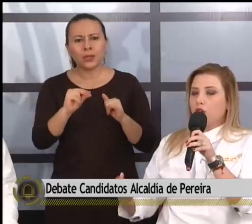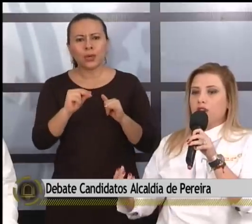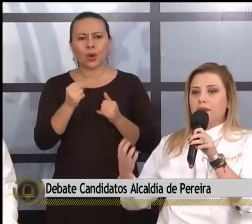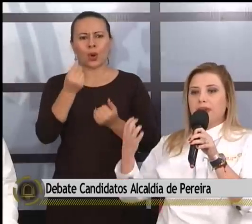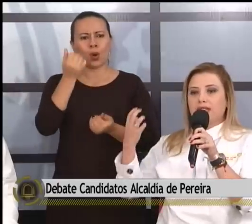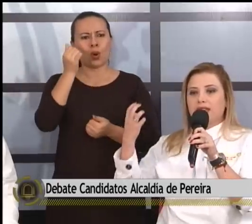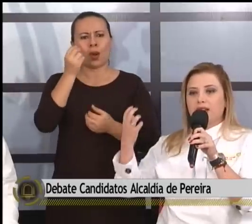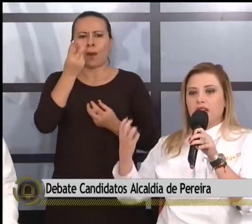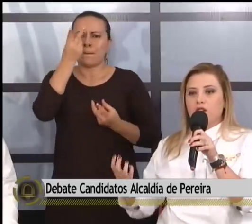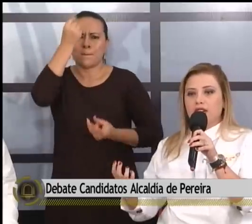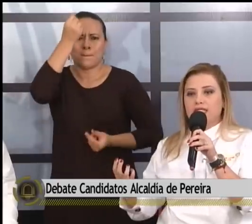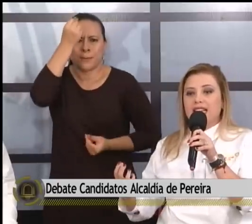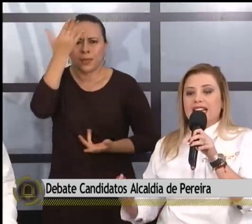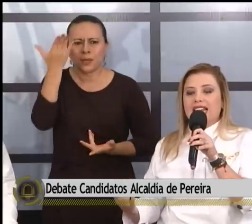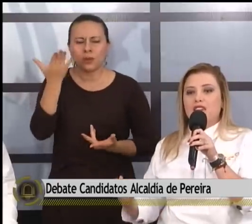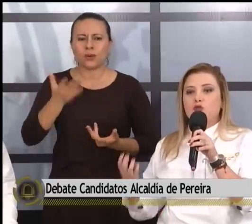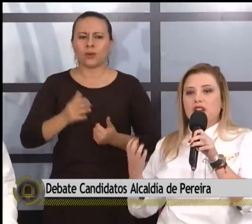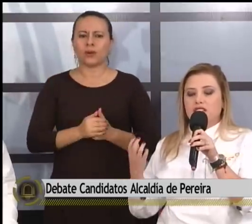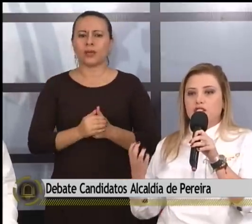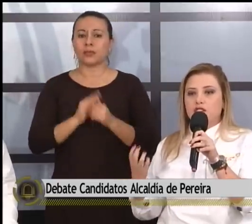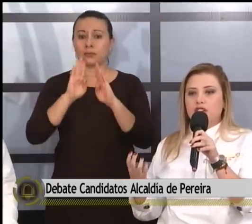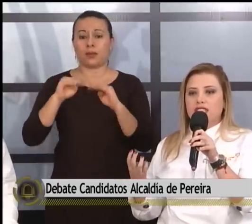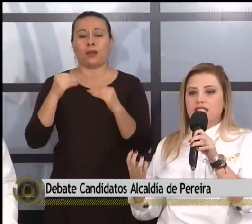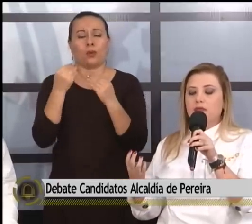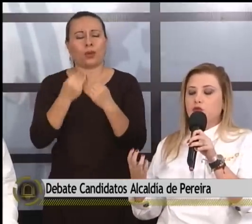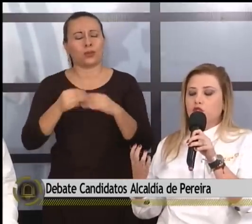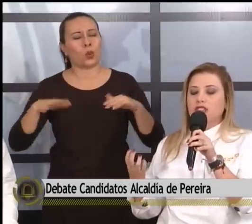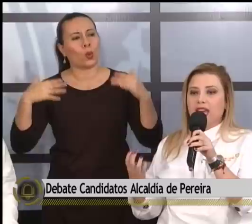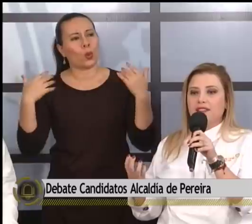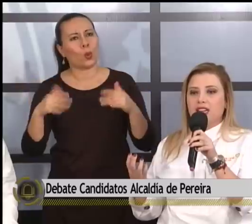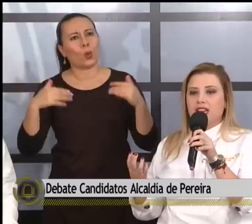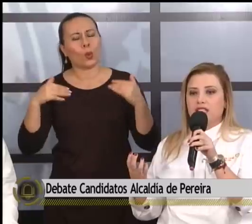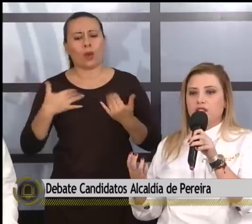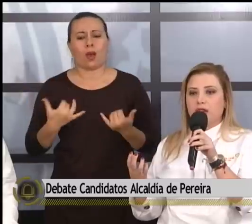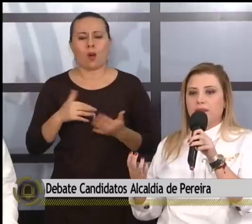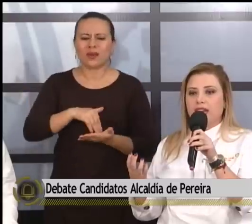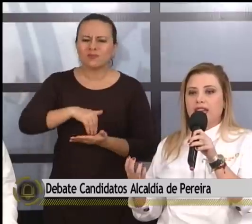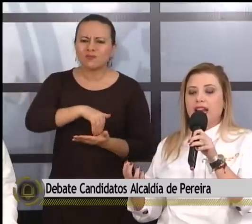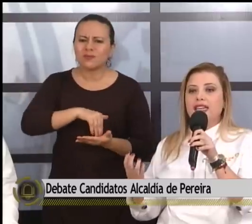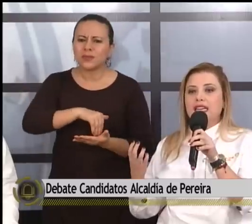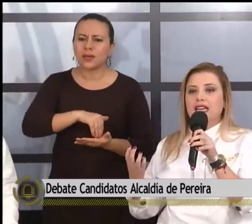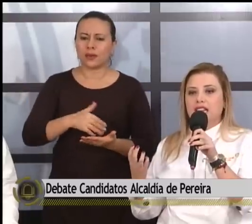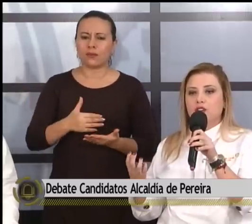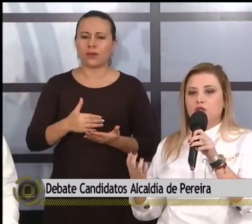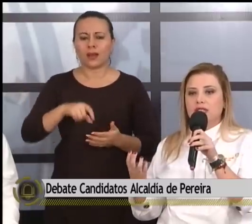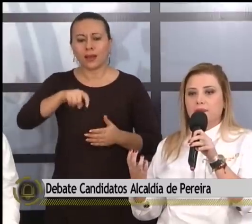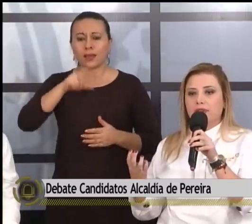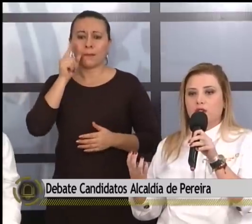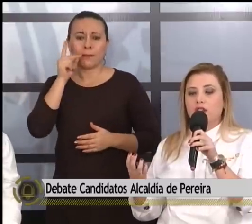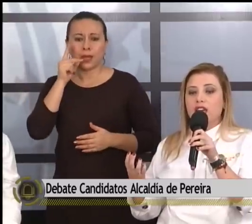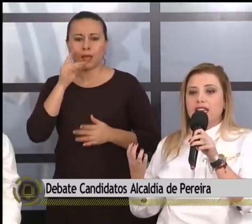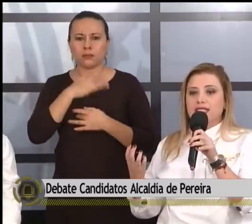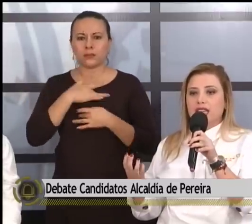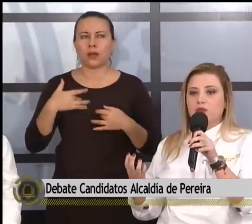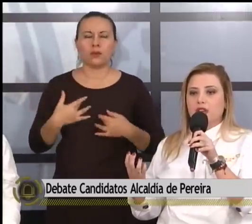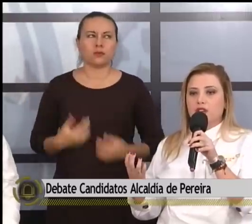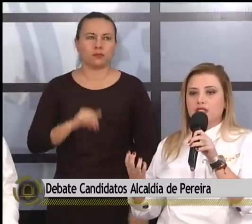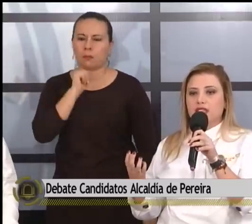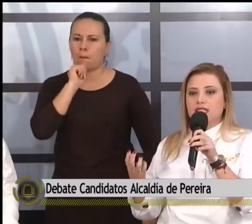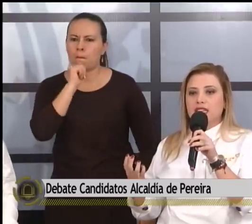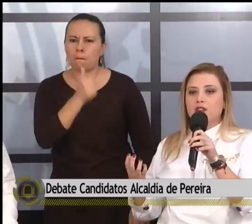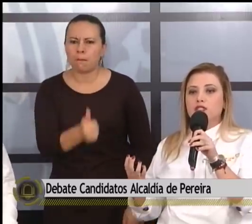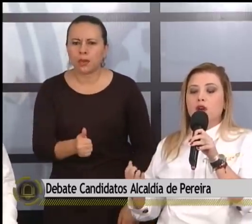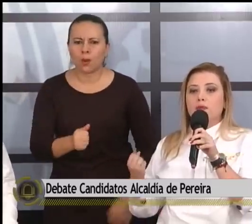principios, hoy la parte de valores, la educación está muy débil en la ciudad de Pereira y la salud está peor, está en